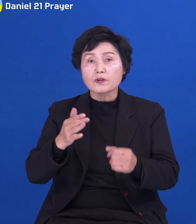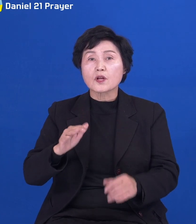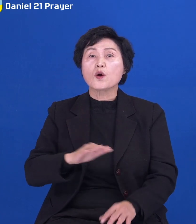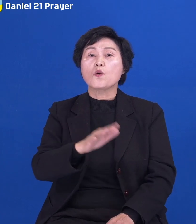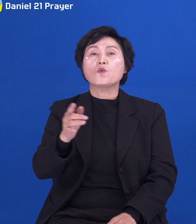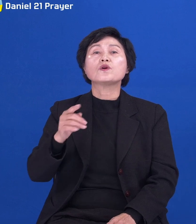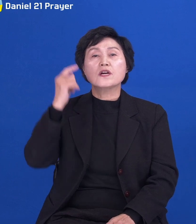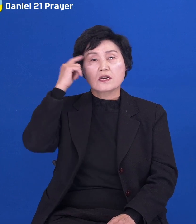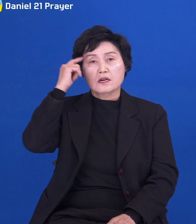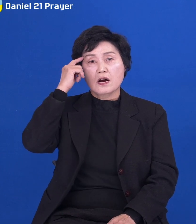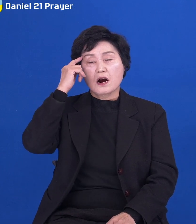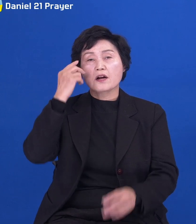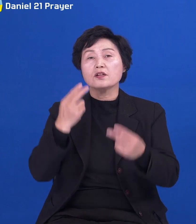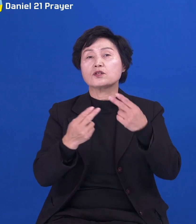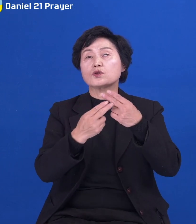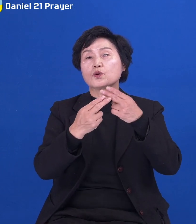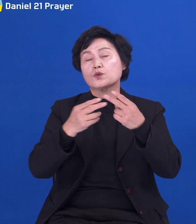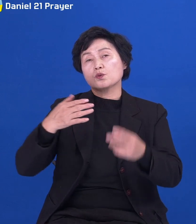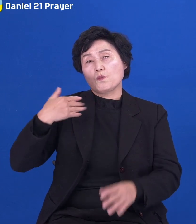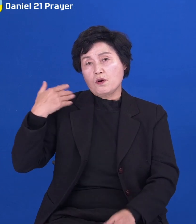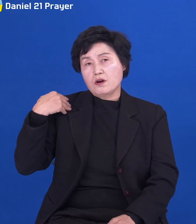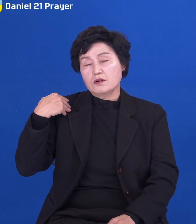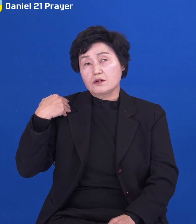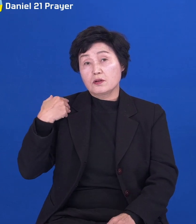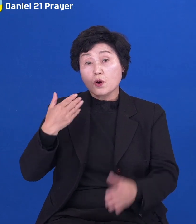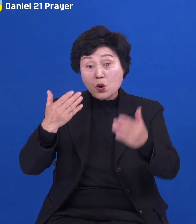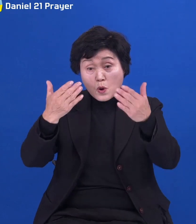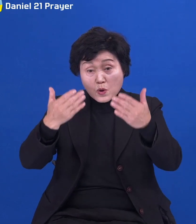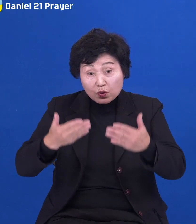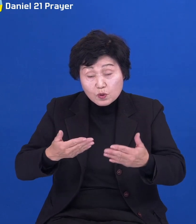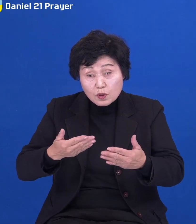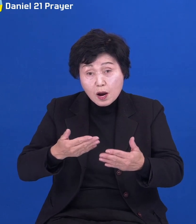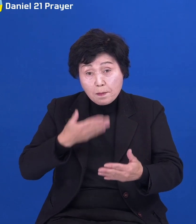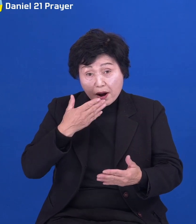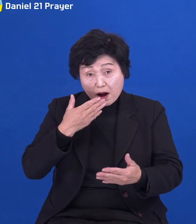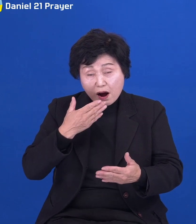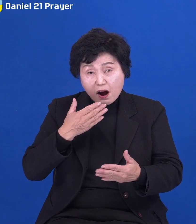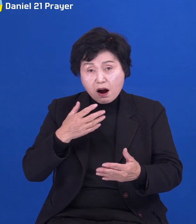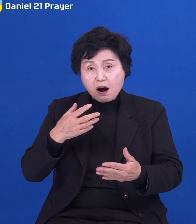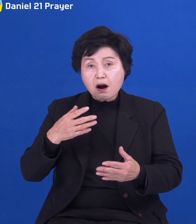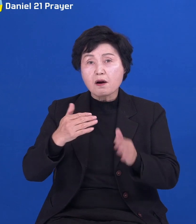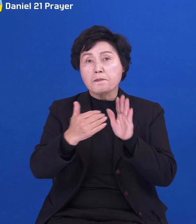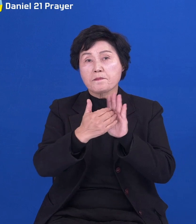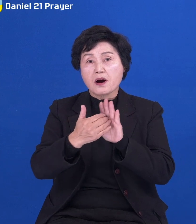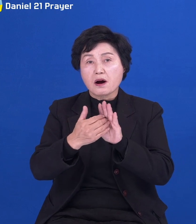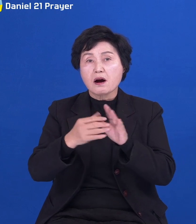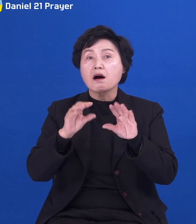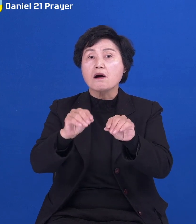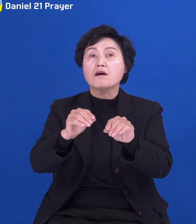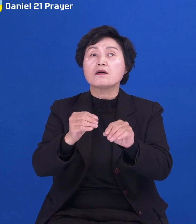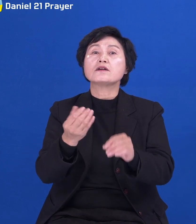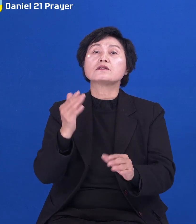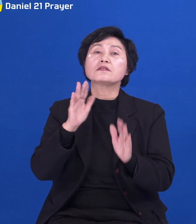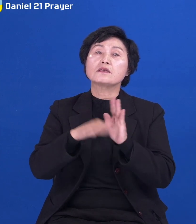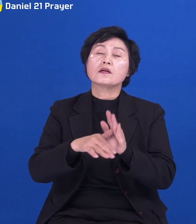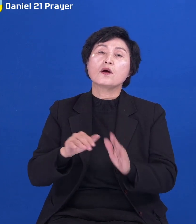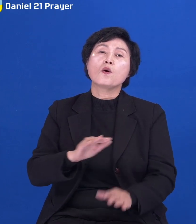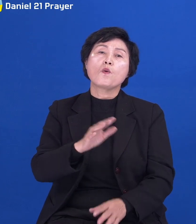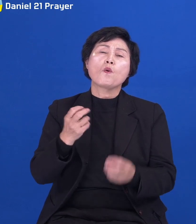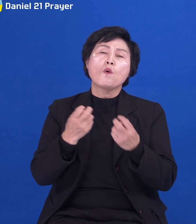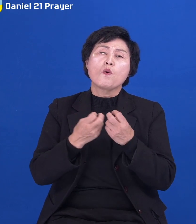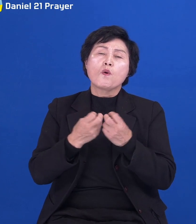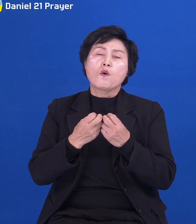때문이었어요. 배고비 끊기고 제일 먼저 타격을 받았던 사람들은 참 소망 없이